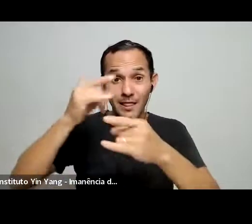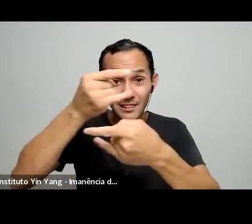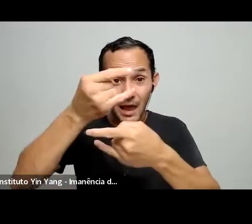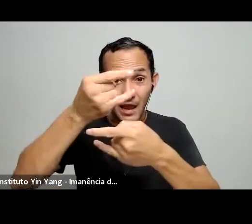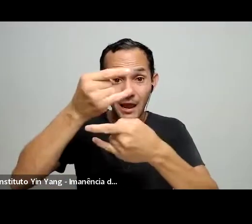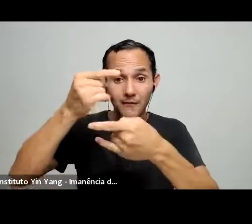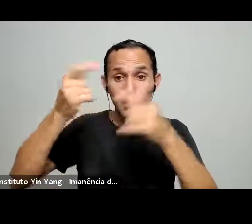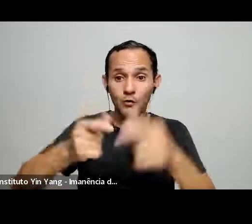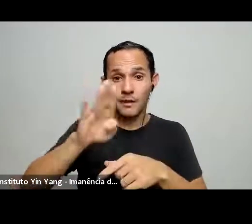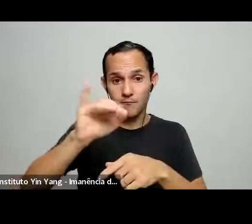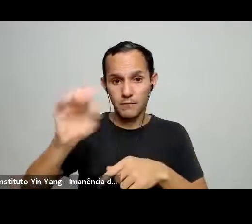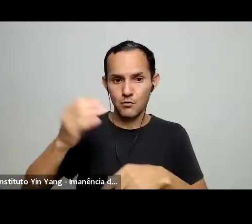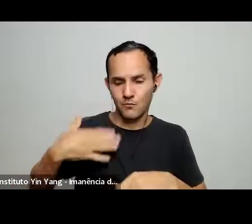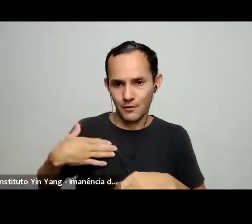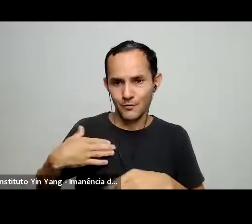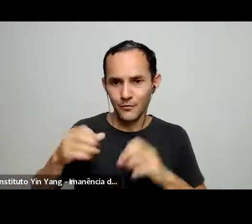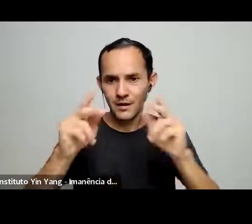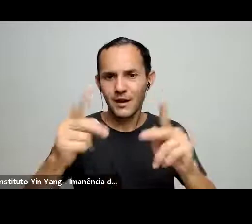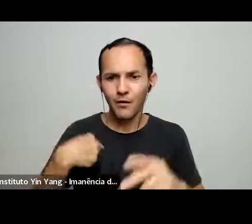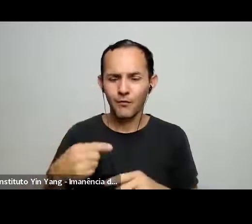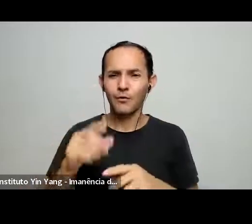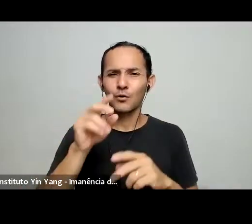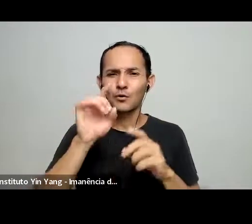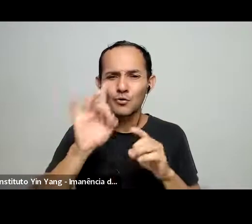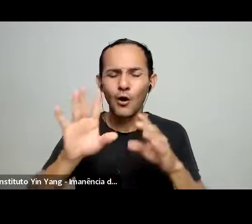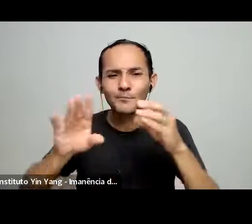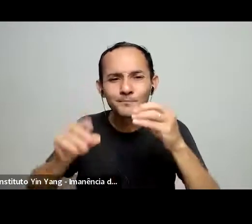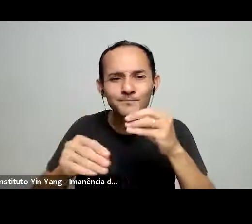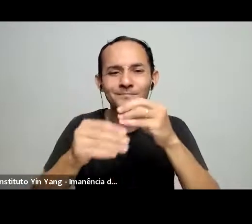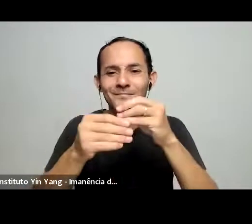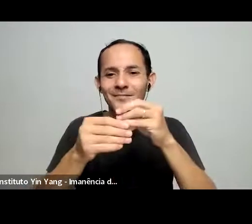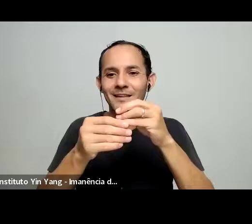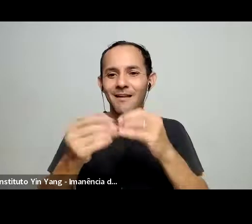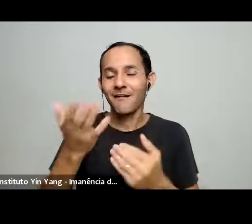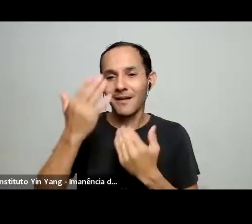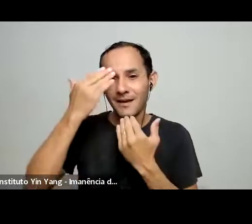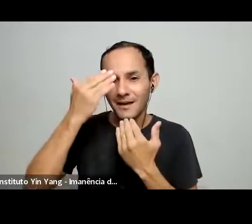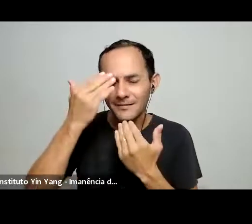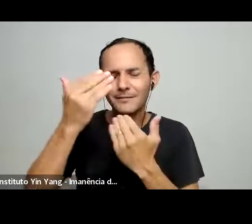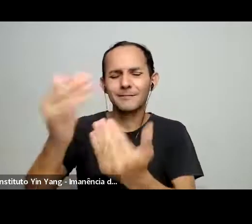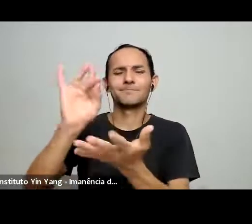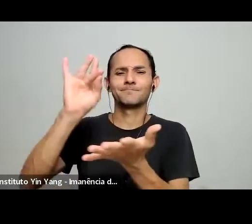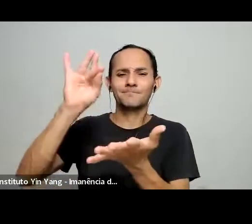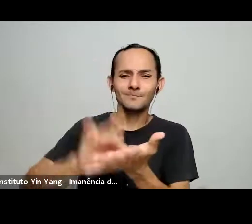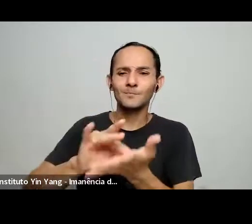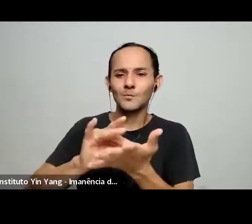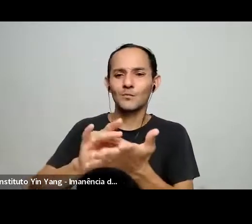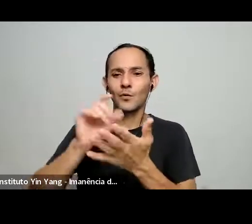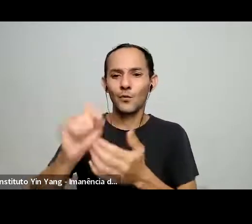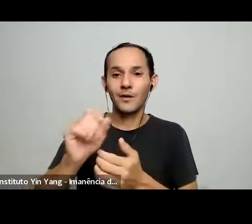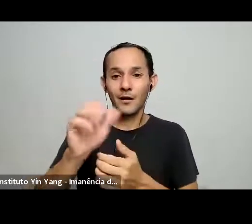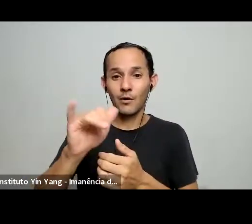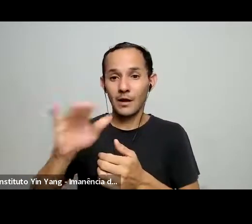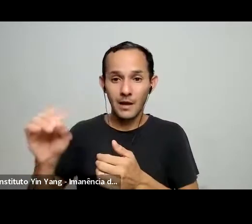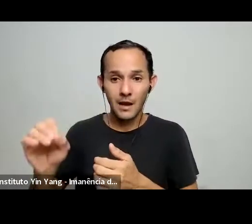lá na minha bio. Tá bem? Eu vou só fazer um pequeno parênteses aqui, Inácio, e agradecer imensamente pelo Caio estar aqui representando